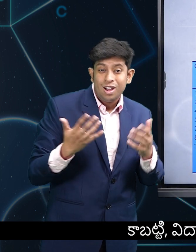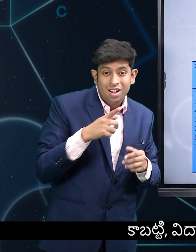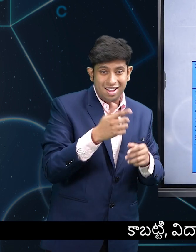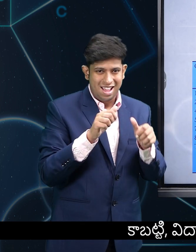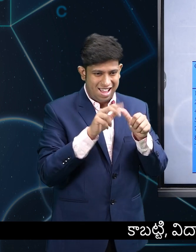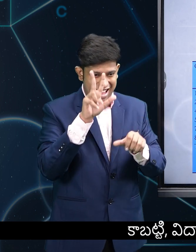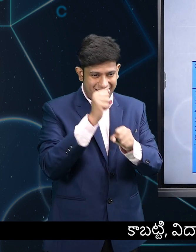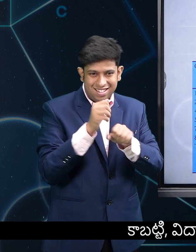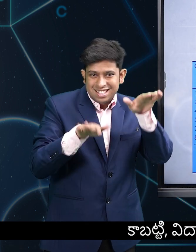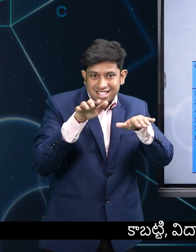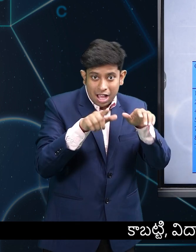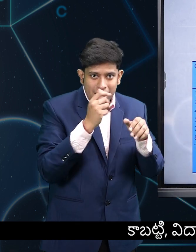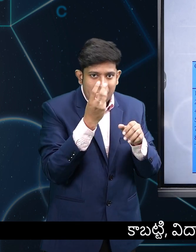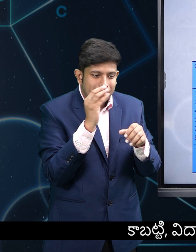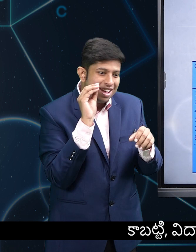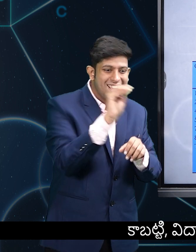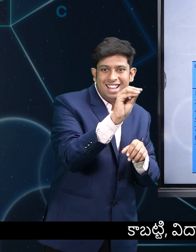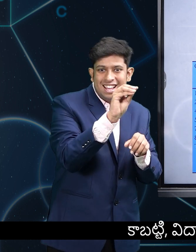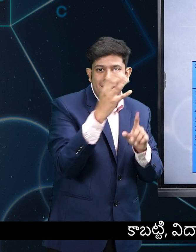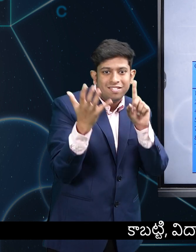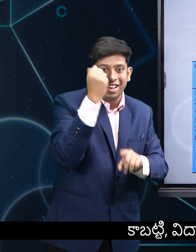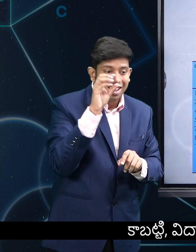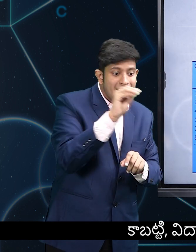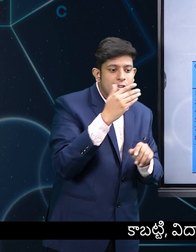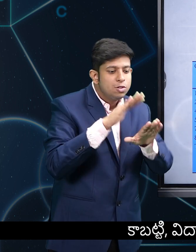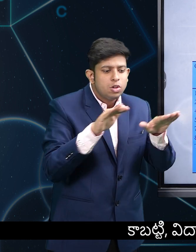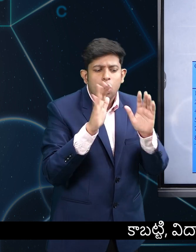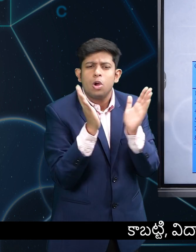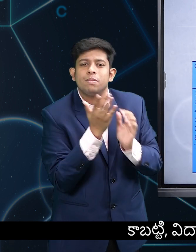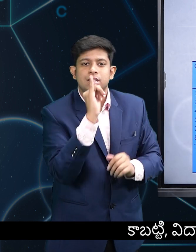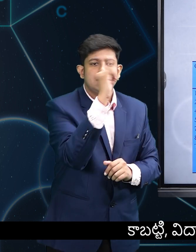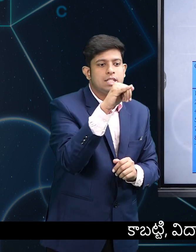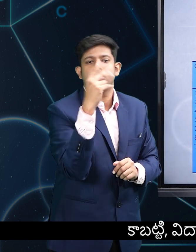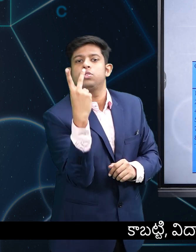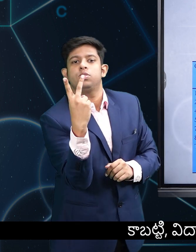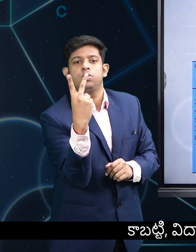కాబట్టి విద్యార్థులు సాధించిన సగటు మార్కులు 62.